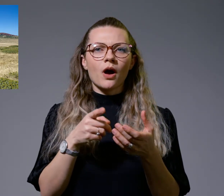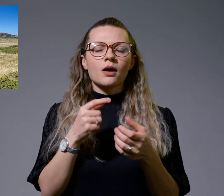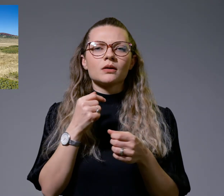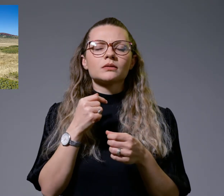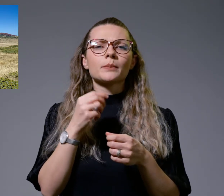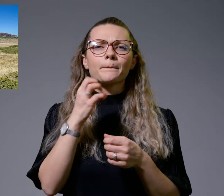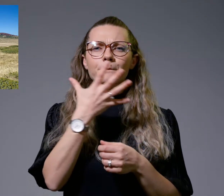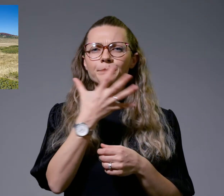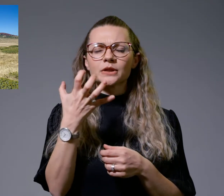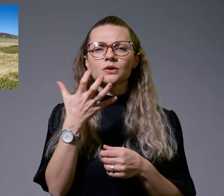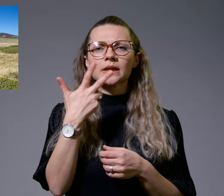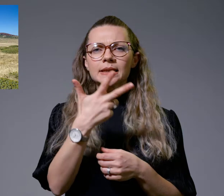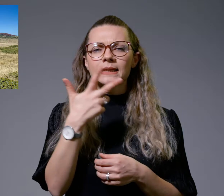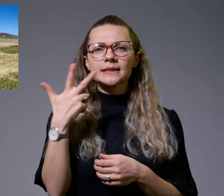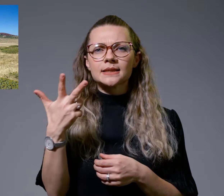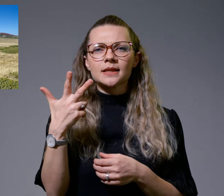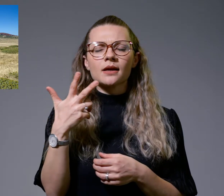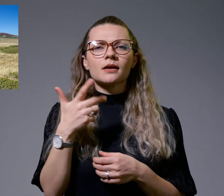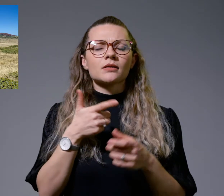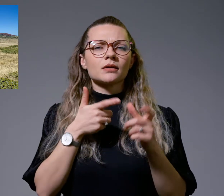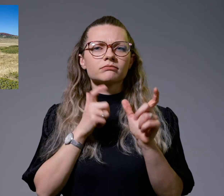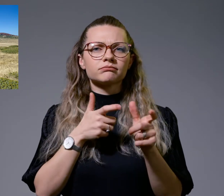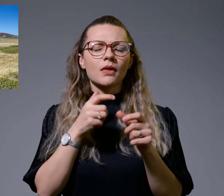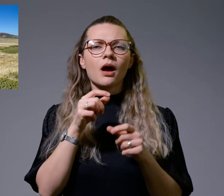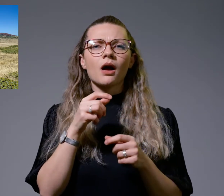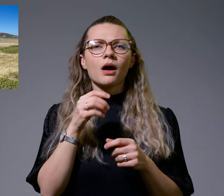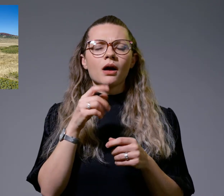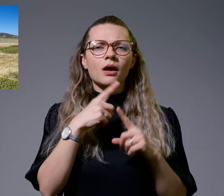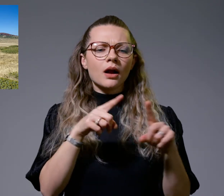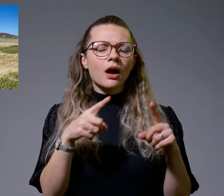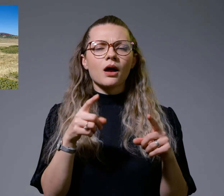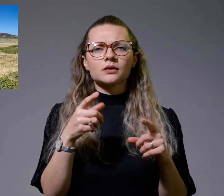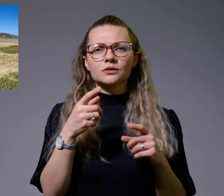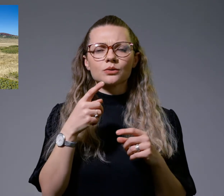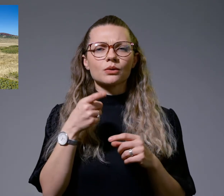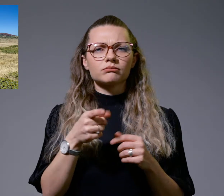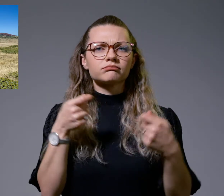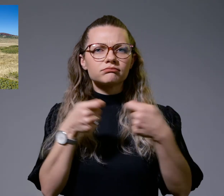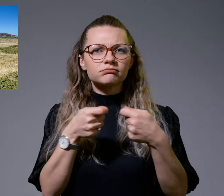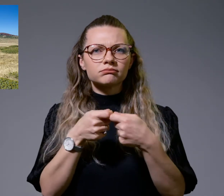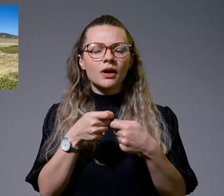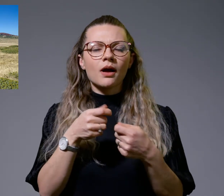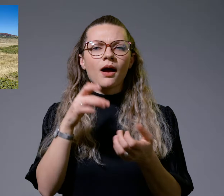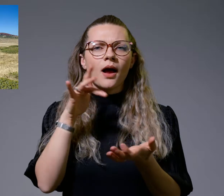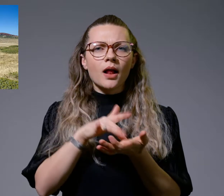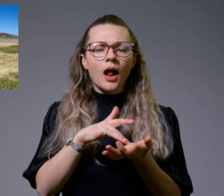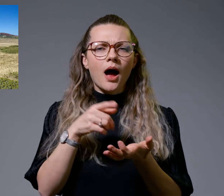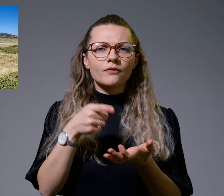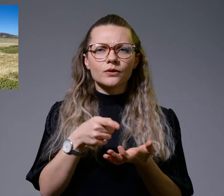533 артилериски орудија на сојузниците по главната позиција на бугарската